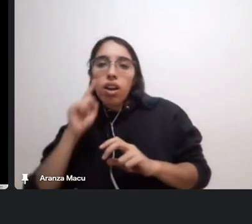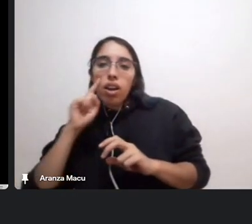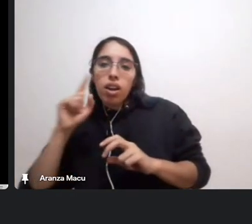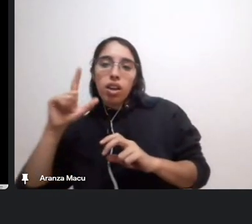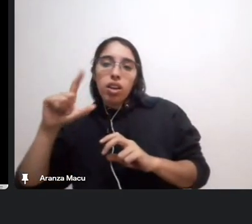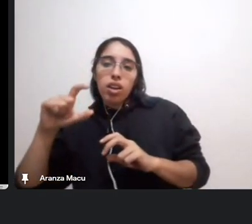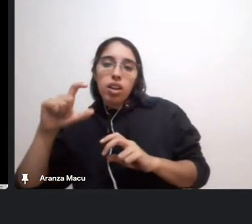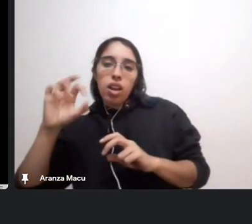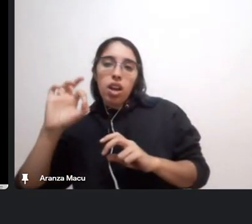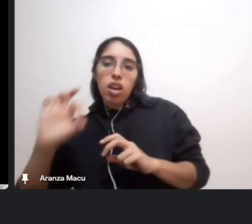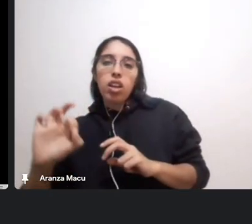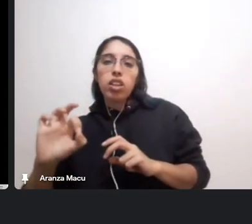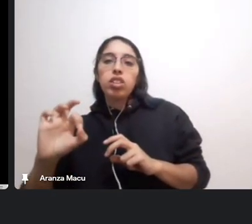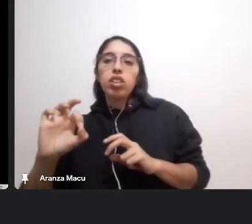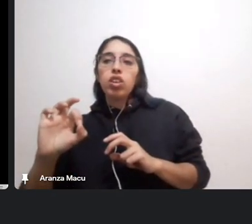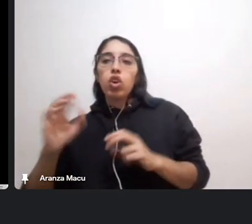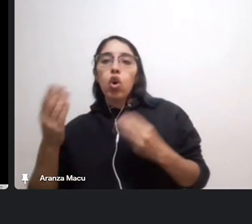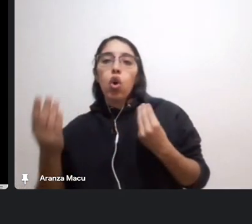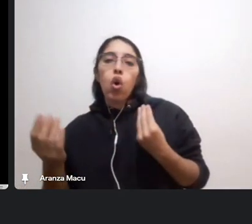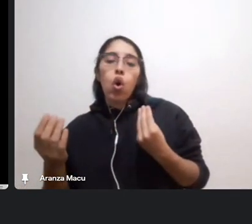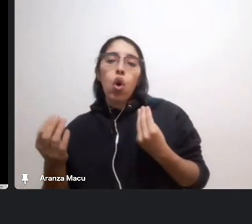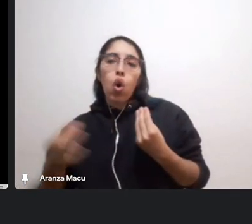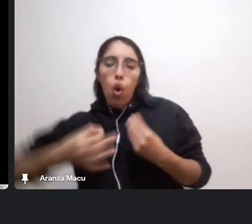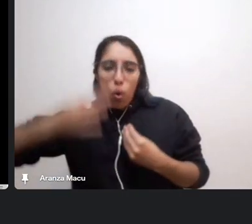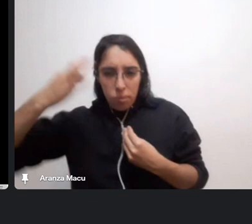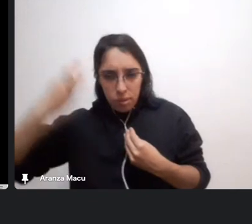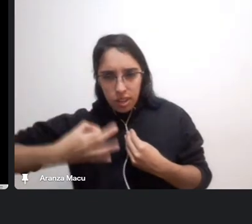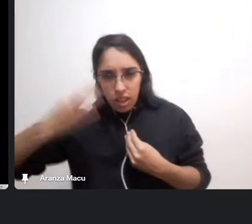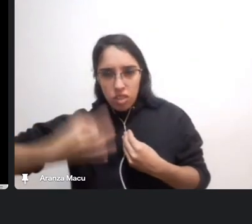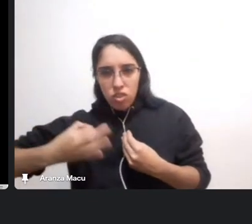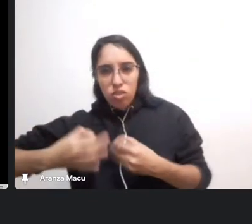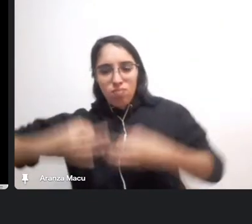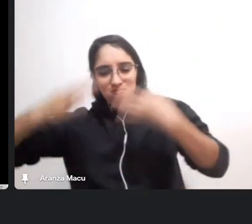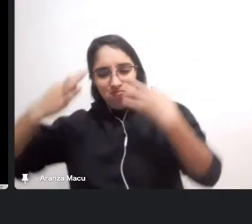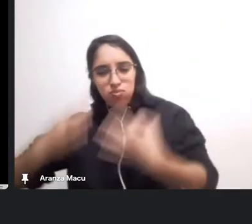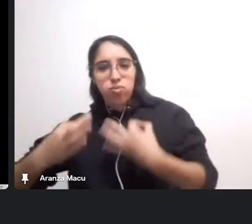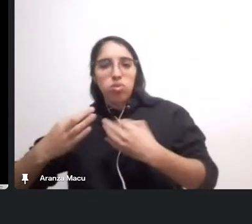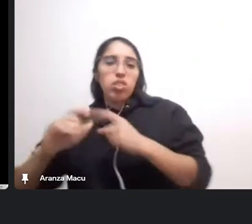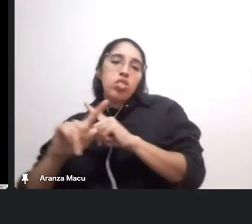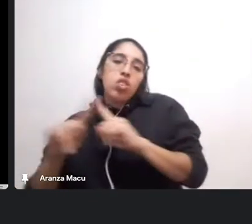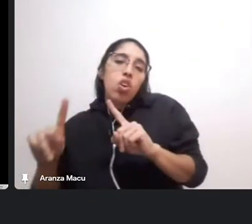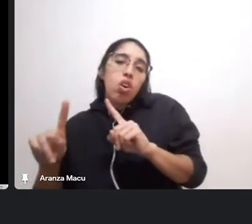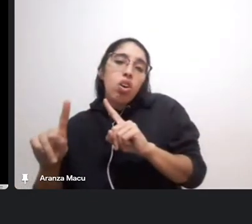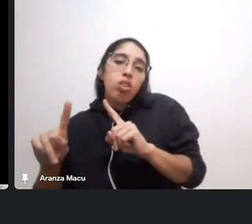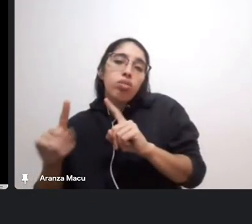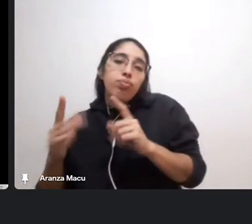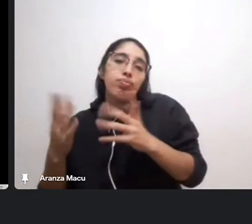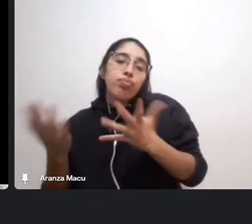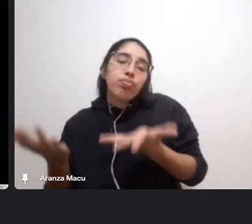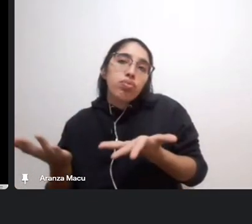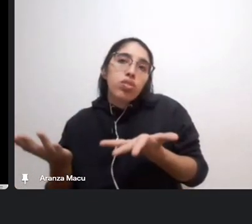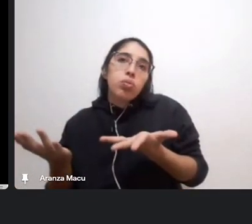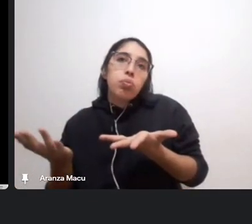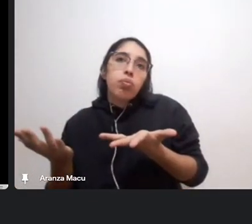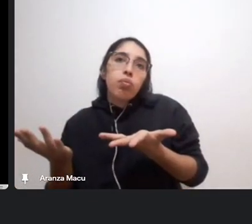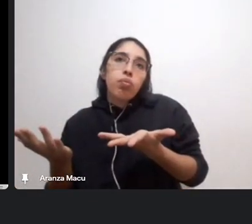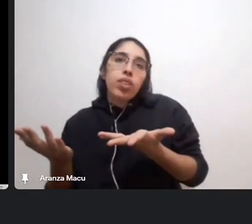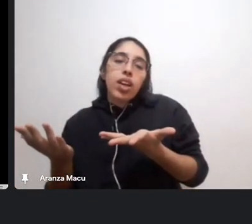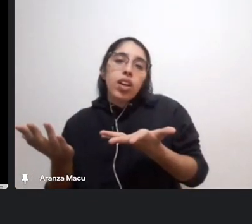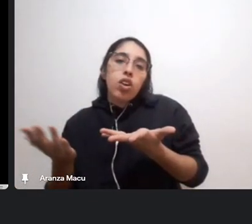no es una obligación tan marcada, ¿sí? No es que debe o deben hacer algo, sino